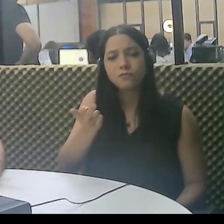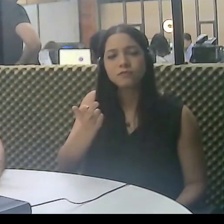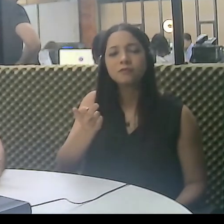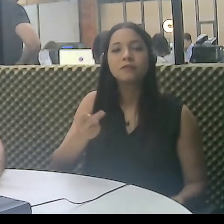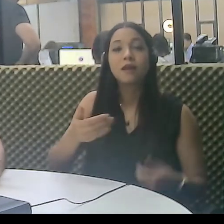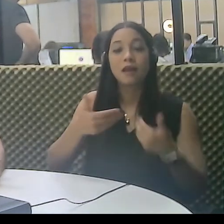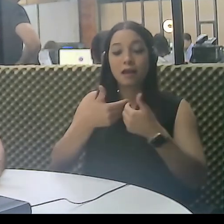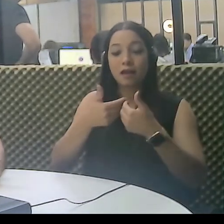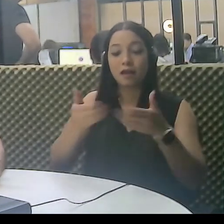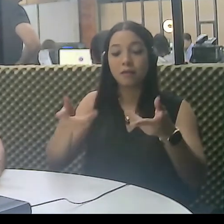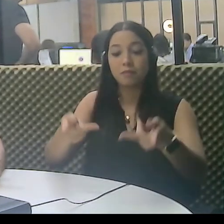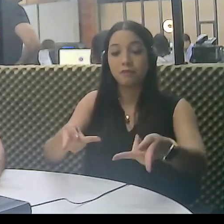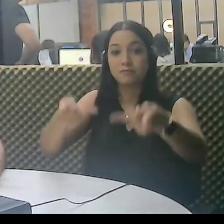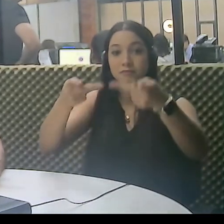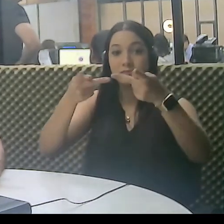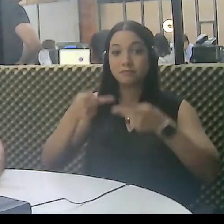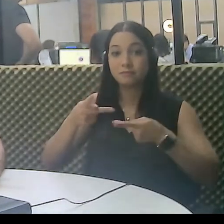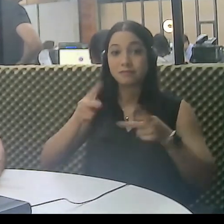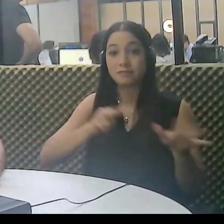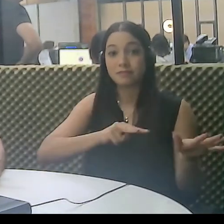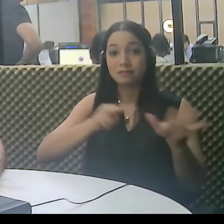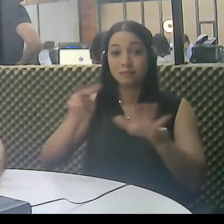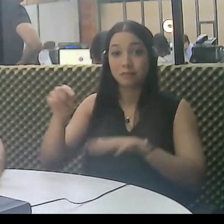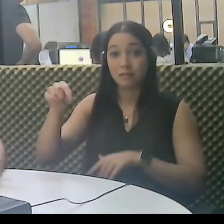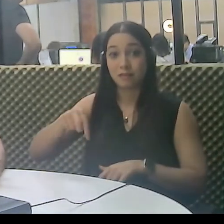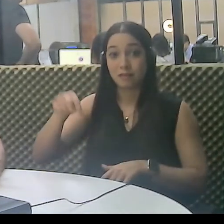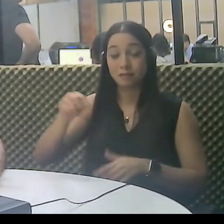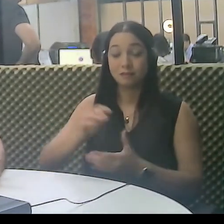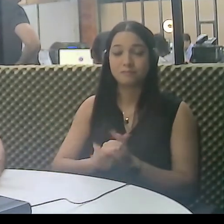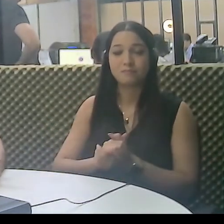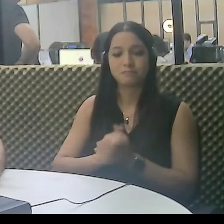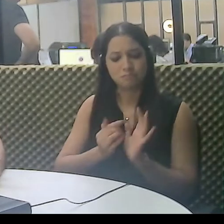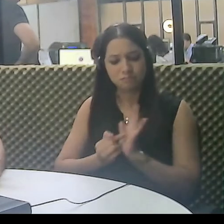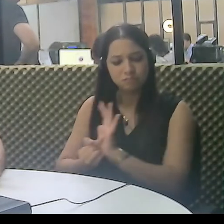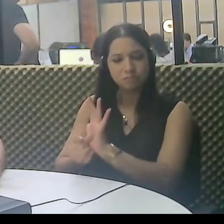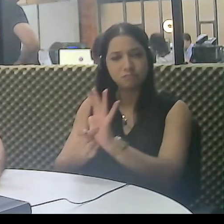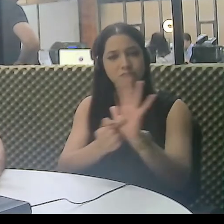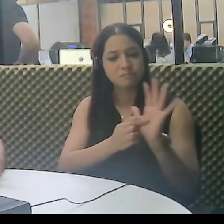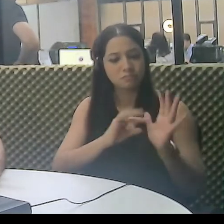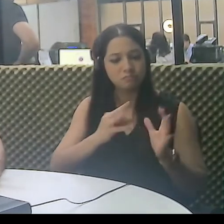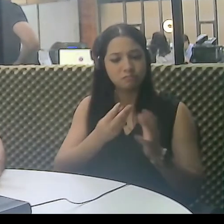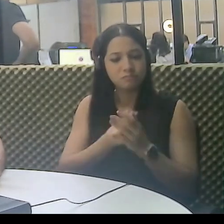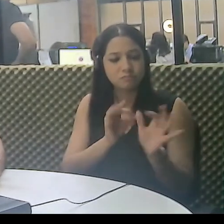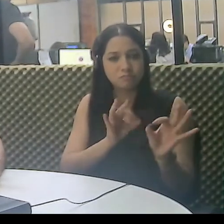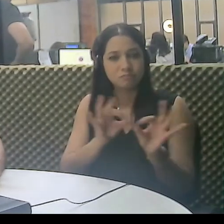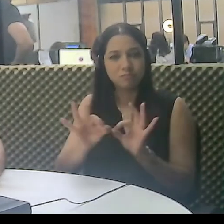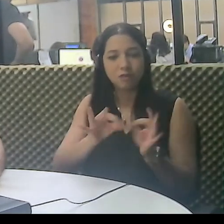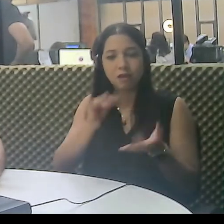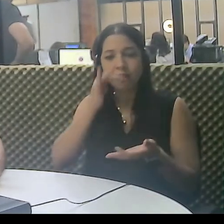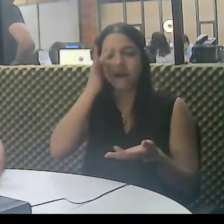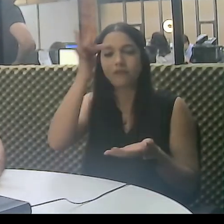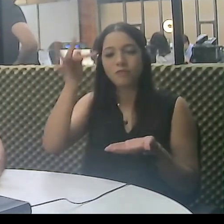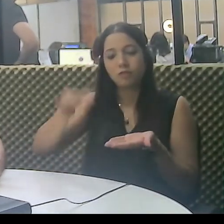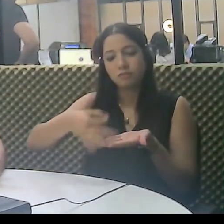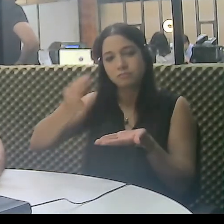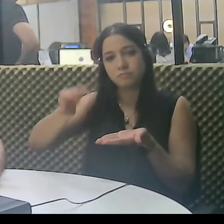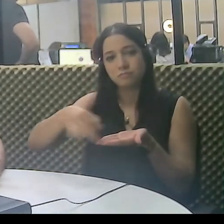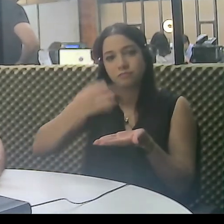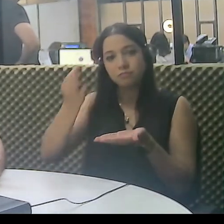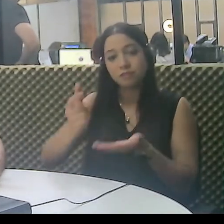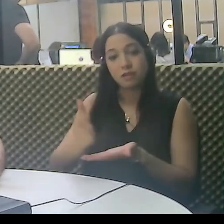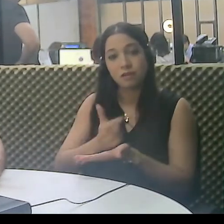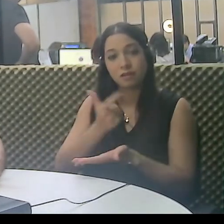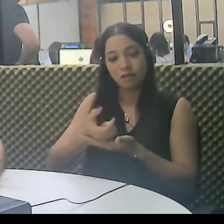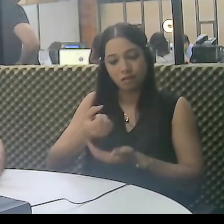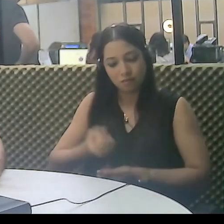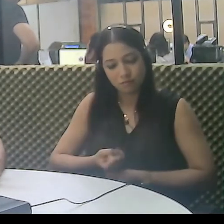foi aberta ao público no início desta semana. A mostra integra o projeto Flor de Chita Bordados e deriva do livro